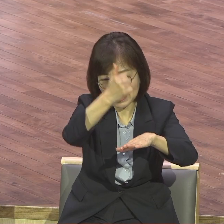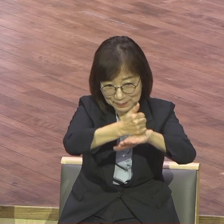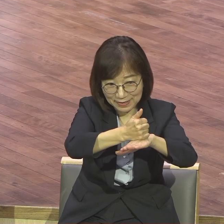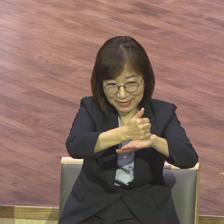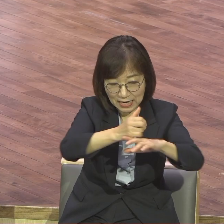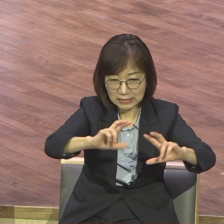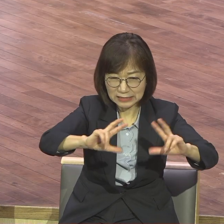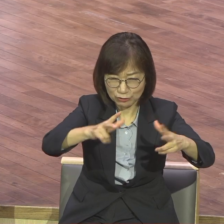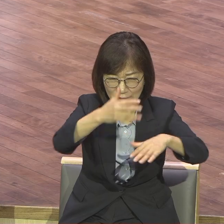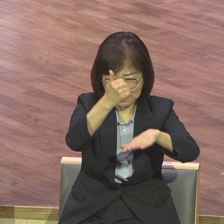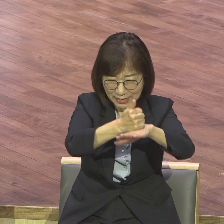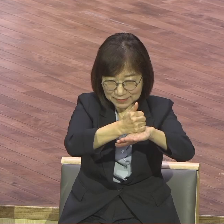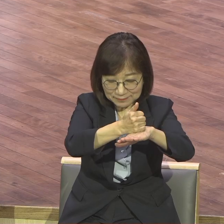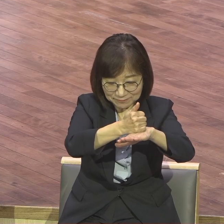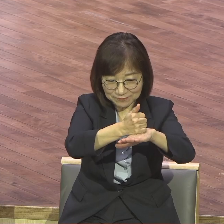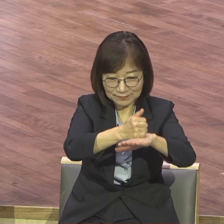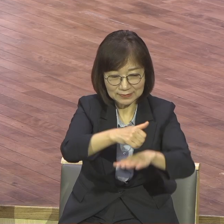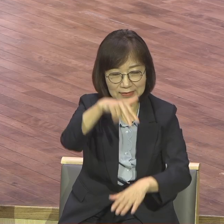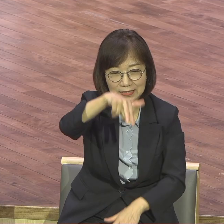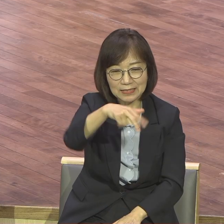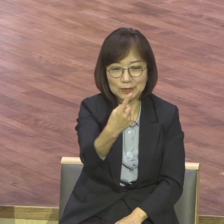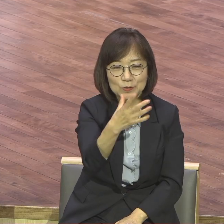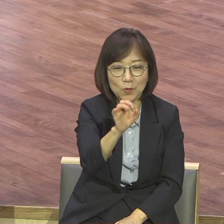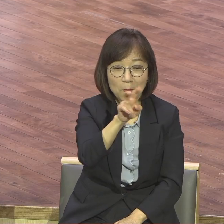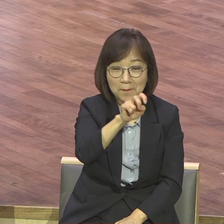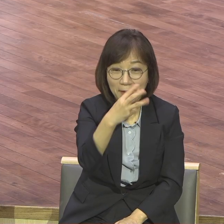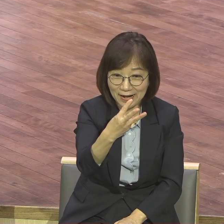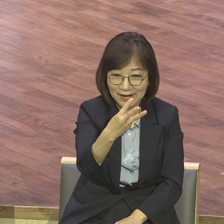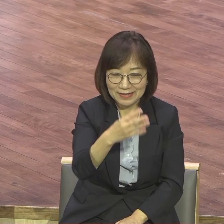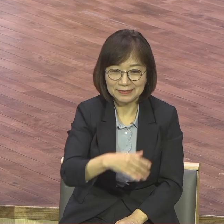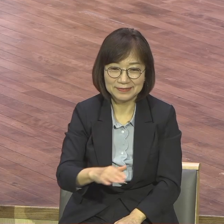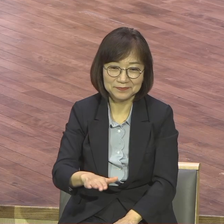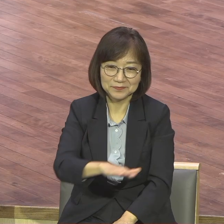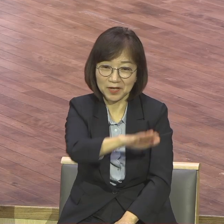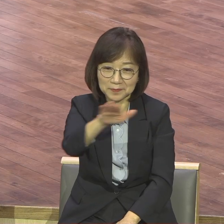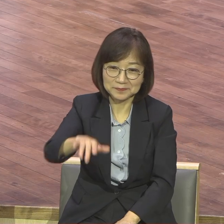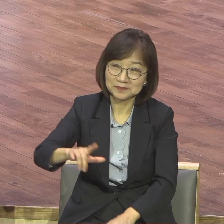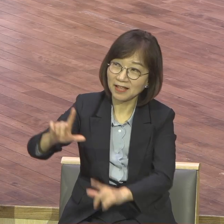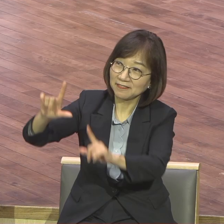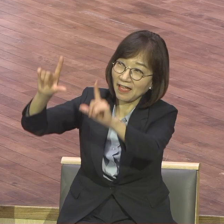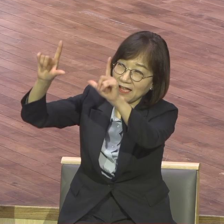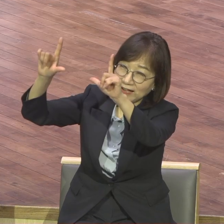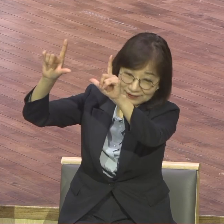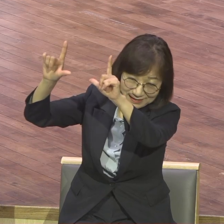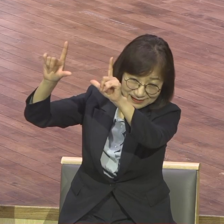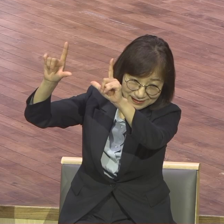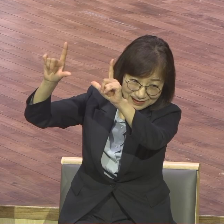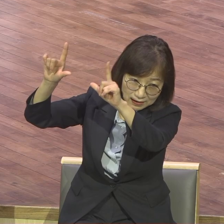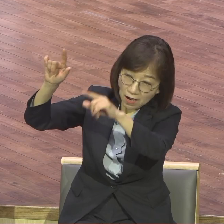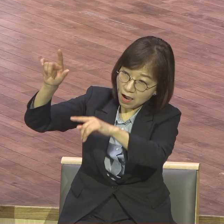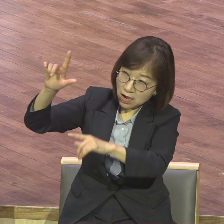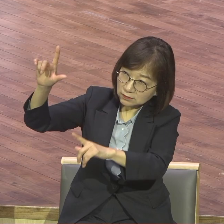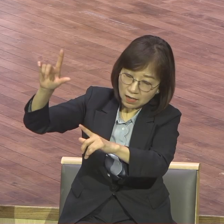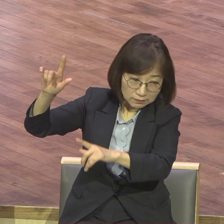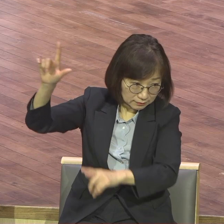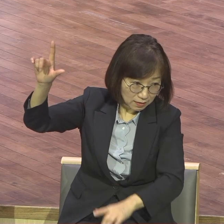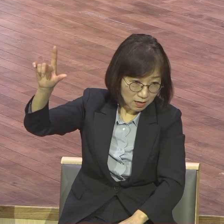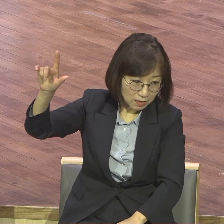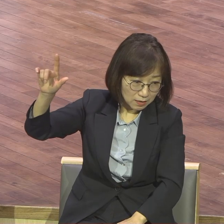지구의 마지막 시점. 여러분 태양을 보면서 어떻게 느낍니까? 자체에서 막 불이 나오고